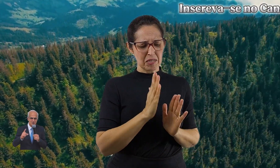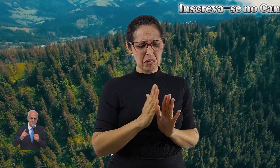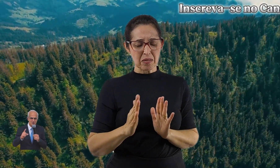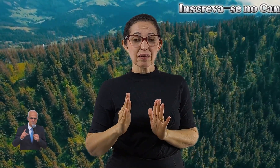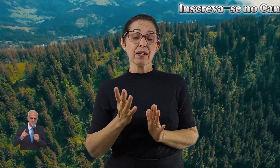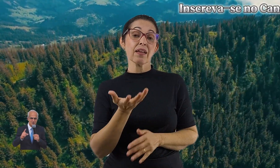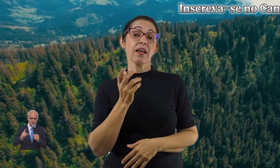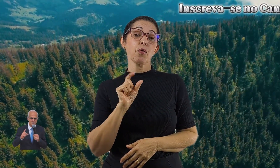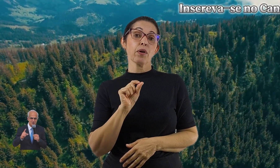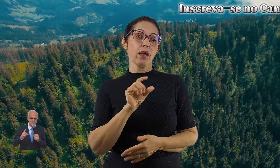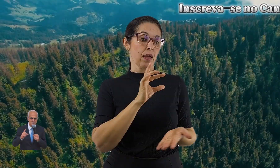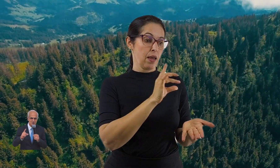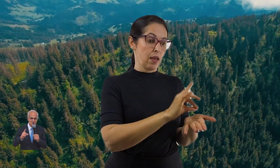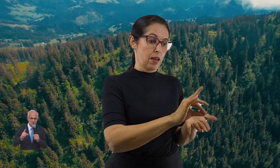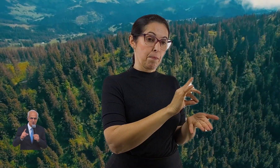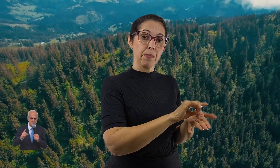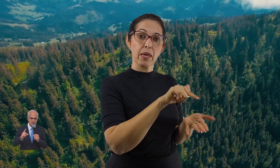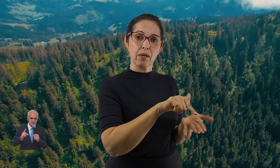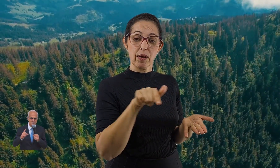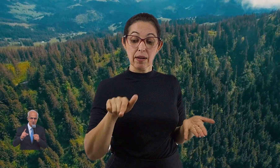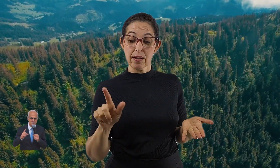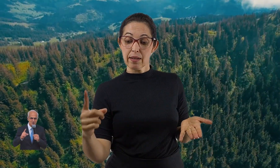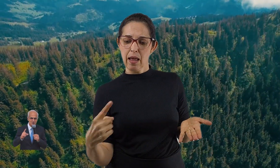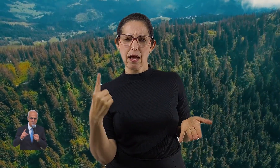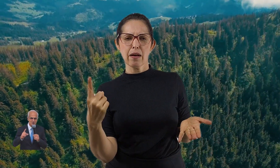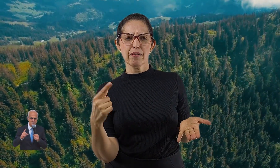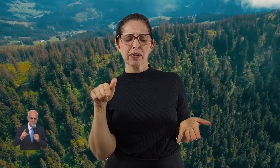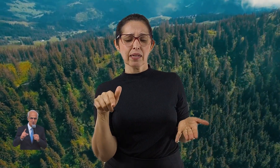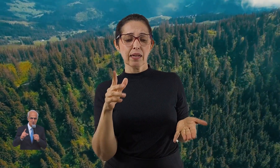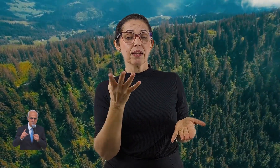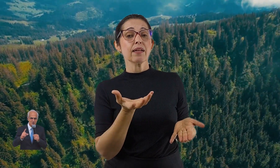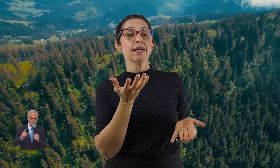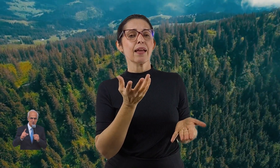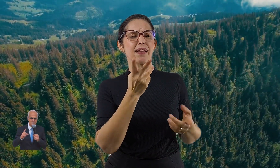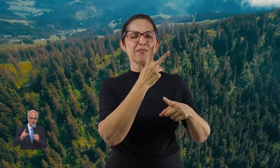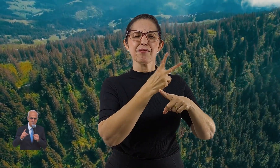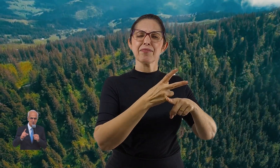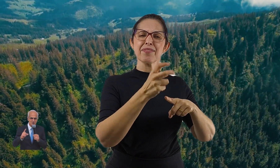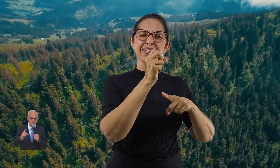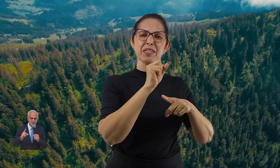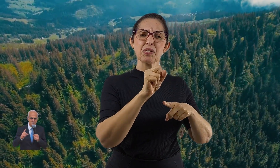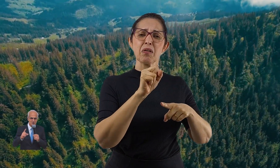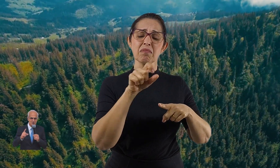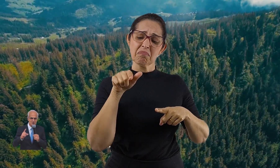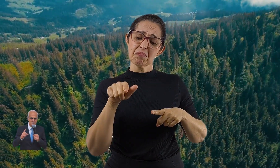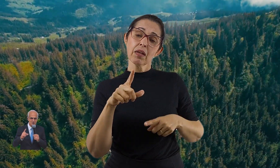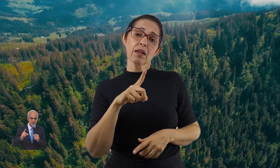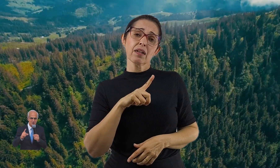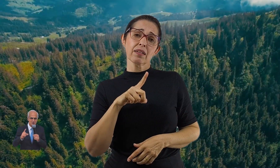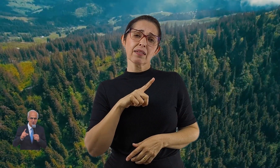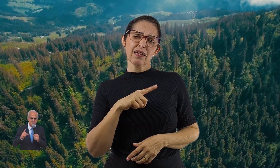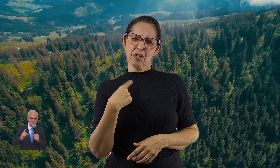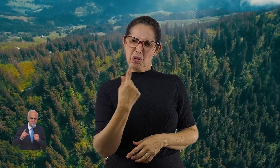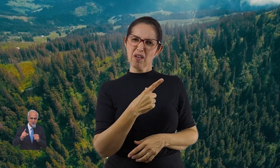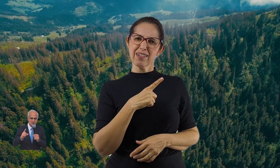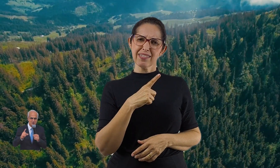seus inimigos. E Davi tinha muitos. E ele queria também. Inimigos naturais que o homem